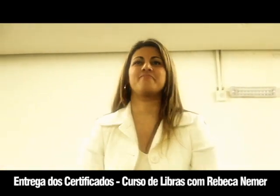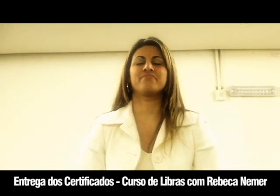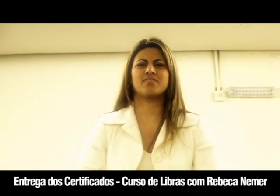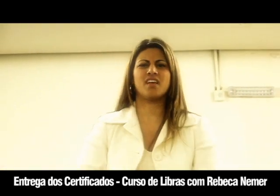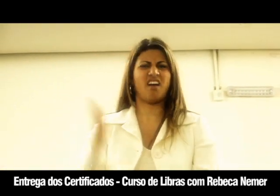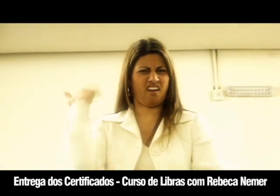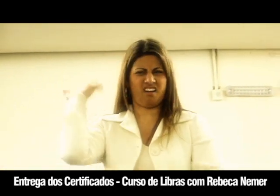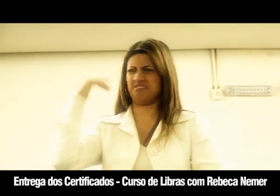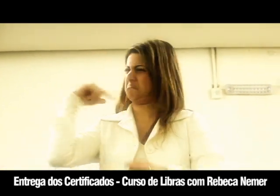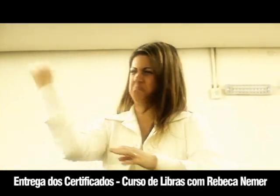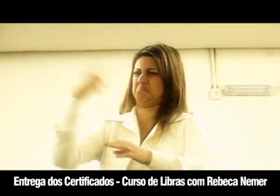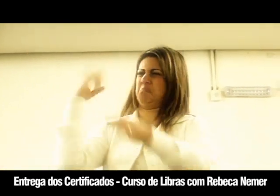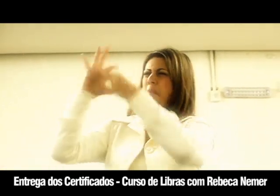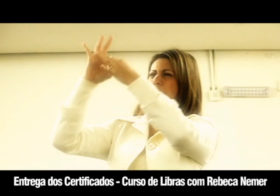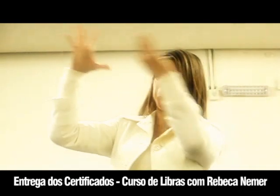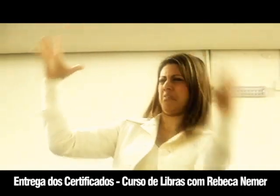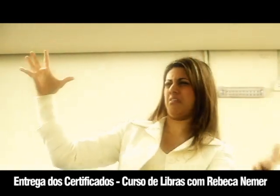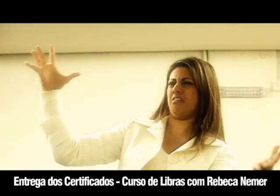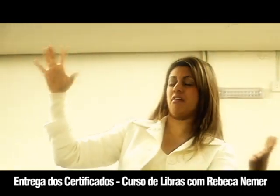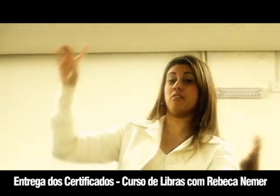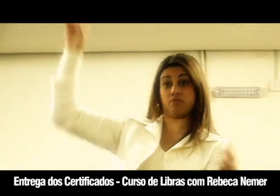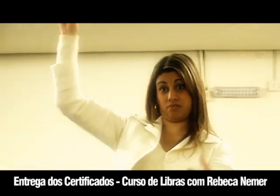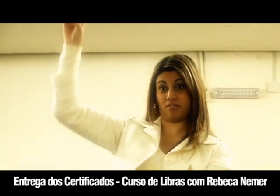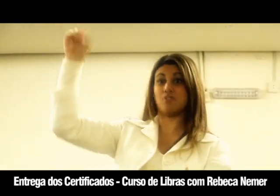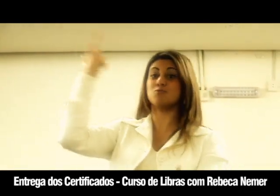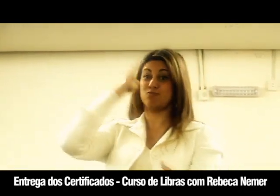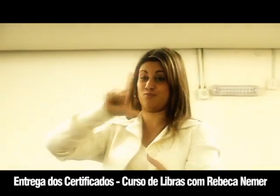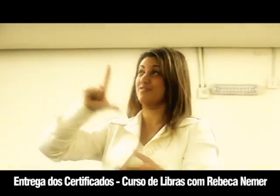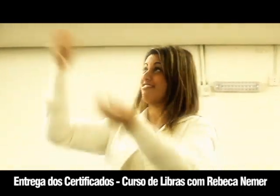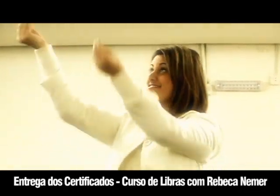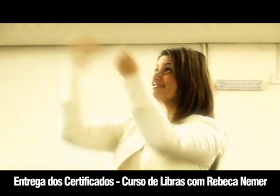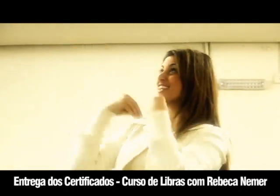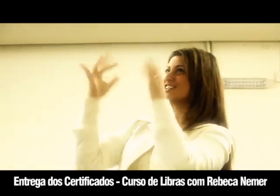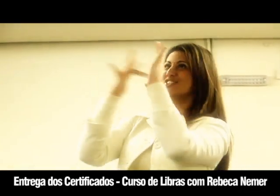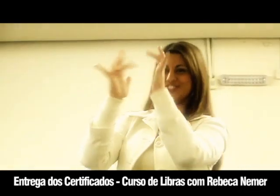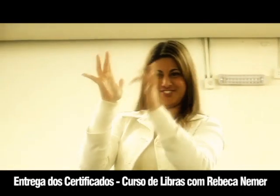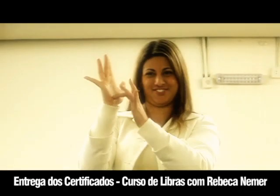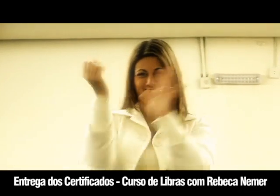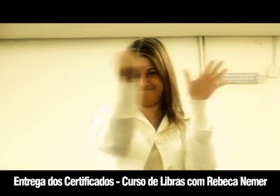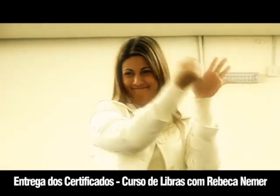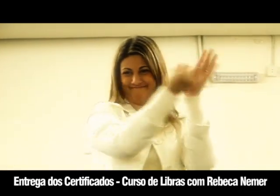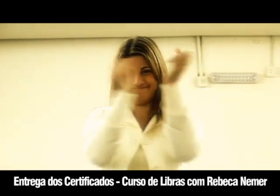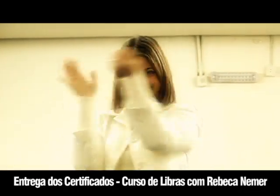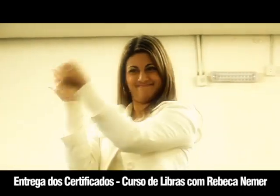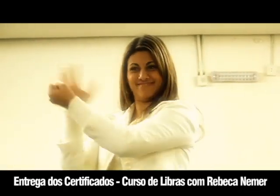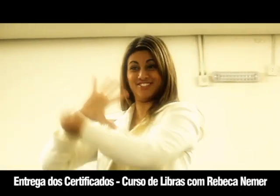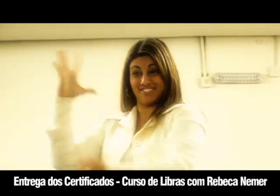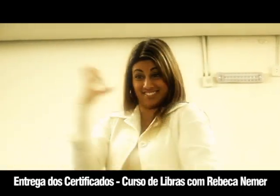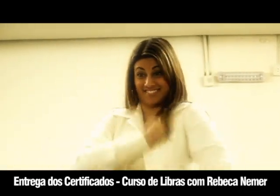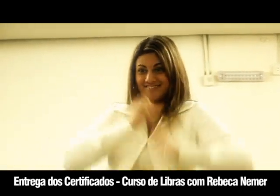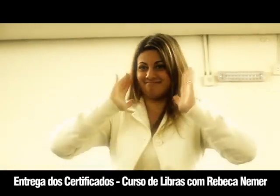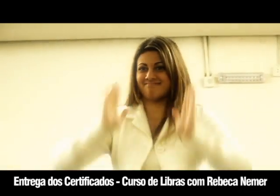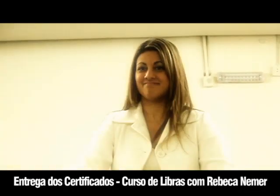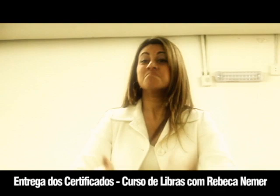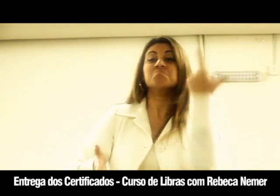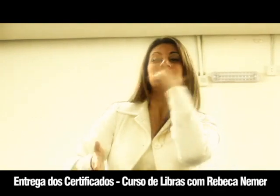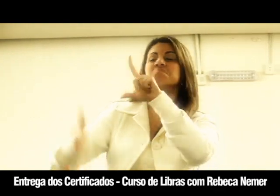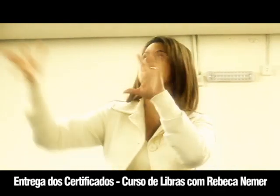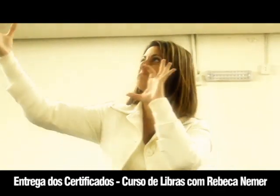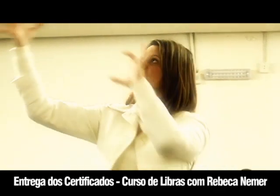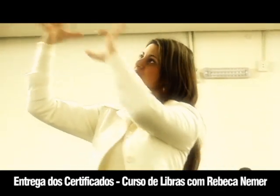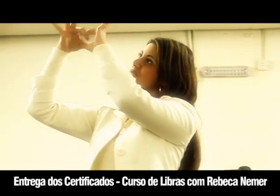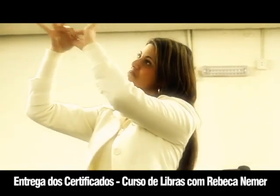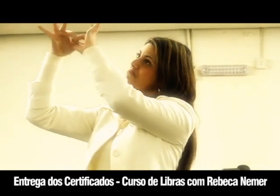reconciliando consigo o mundo. Uma outra versão diz: Deus estava em Cristo, reconciliando consigo o mundo. Uma